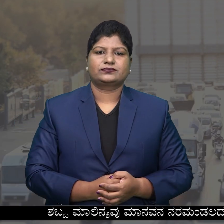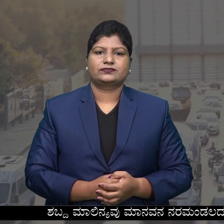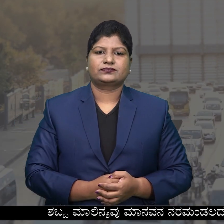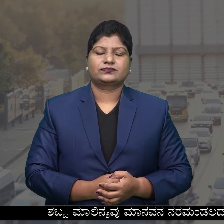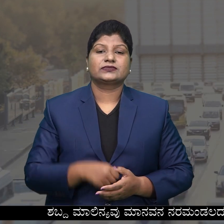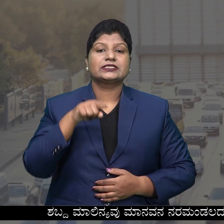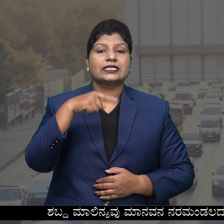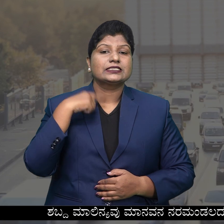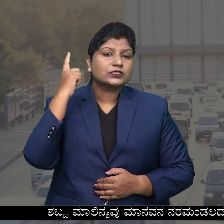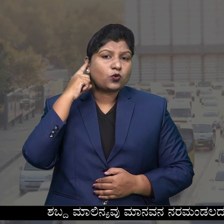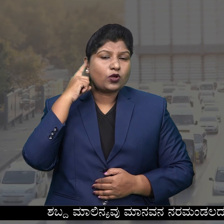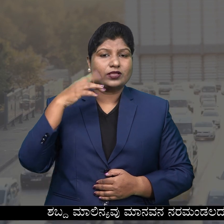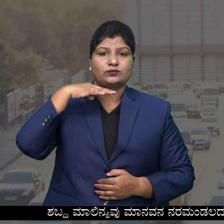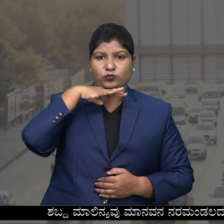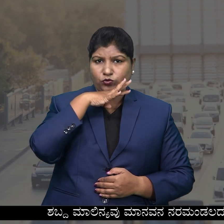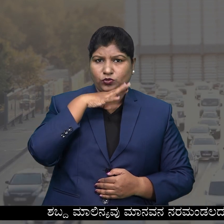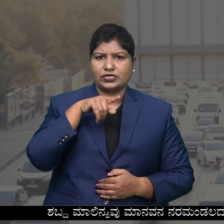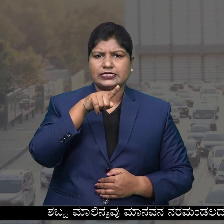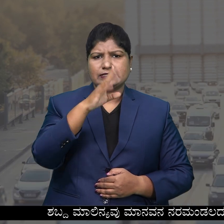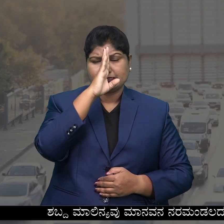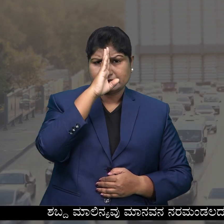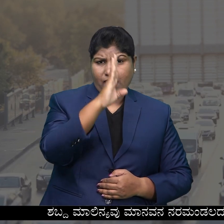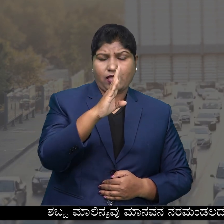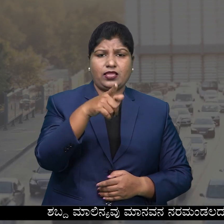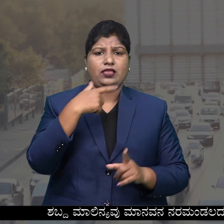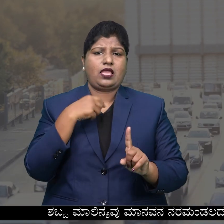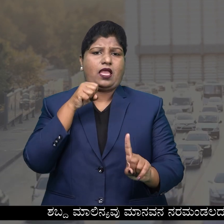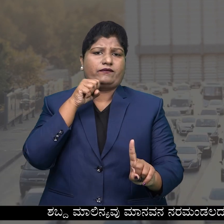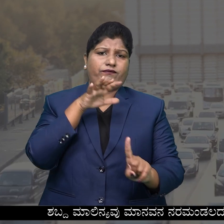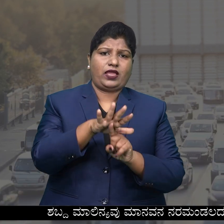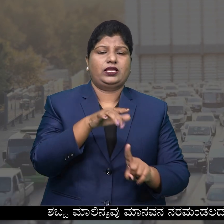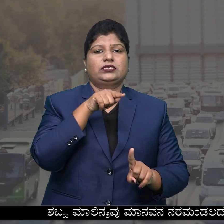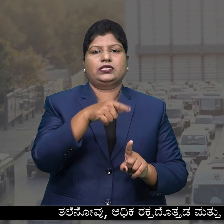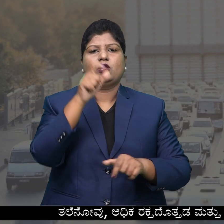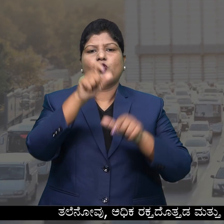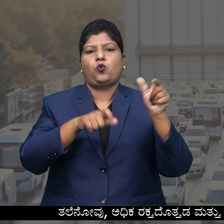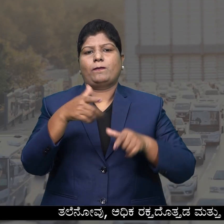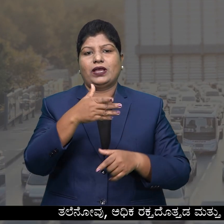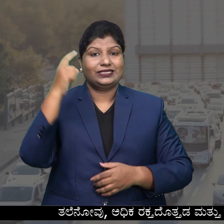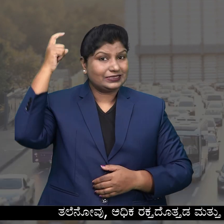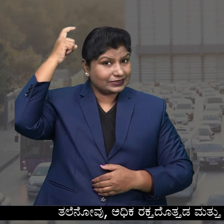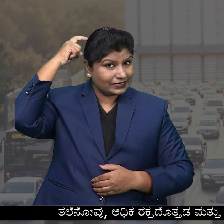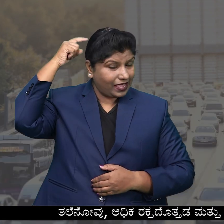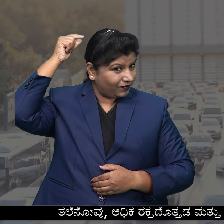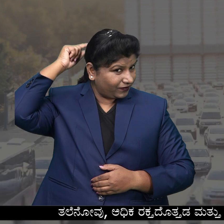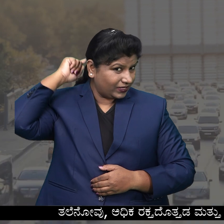ಶಬ್ದ ಮಾಲಿನ್ಯವು ಮಾನವನ ನರಮಂಡಲದ ಮೇಲೆ ನೇರವಾಗಿ ಪರಿಣಾಮ ಬೀರುತ್ತೆ. ಕಿವುಡುತನ, ತಲೆನೋವು, ಅಧಿಕ ರಕ್ತದೊತ್ತಡ ಮತ್ತು